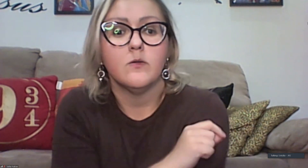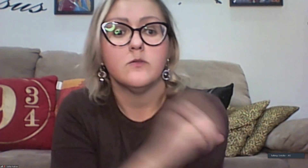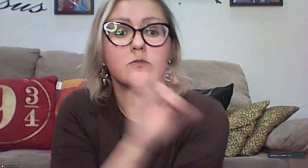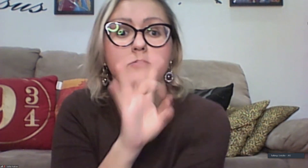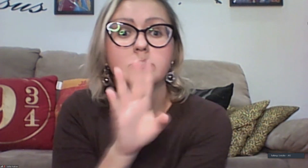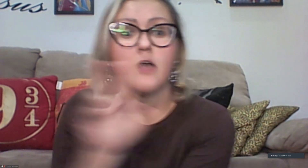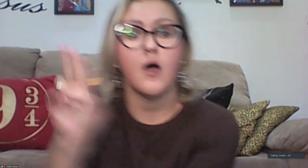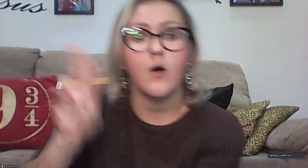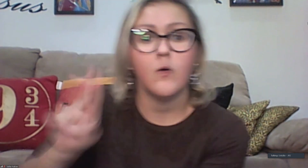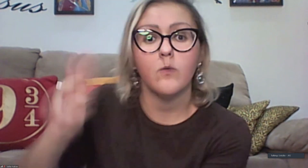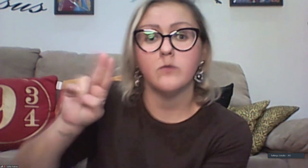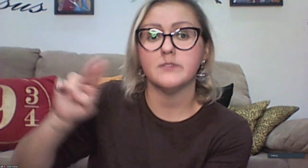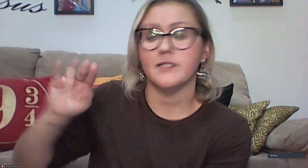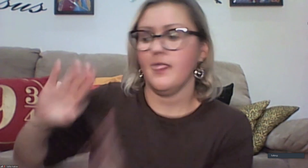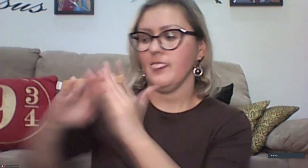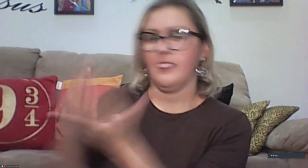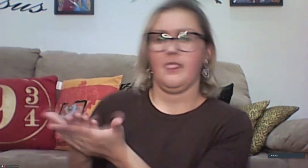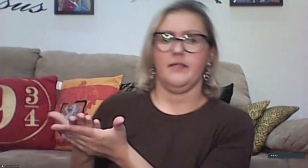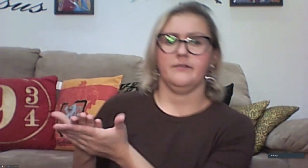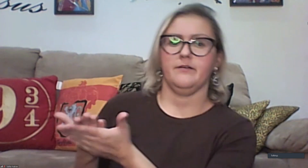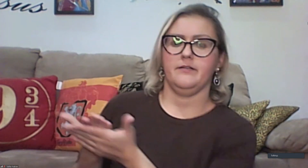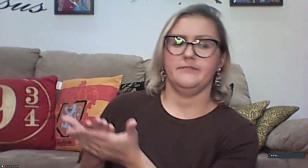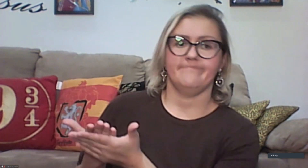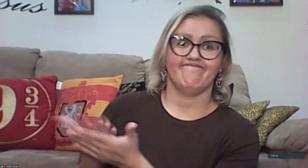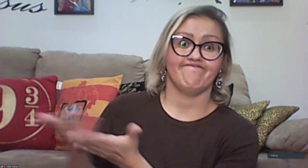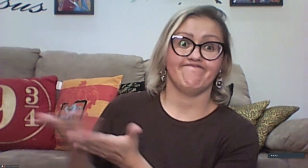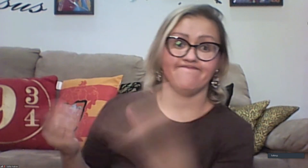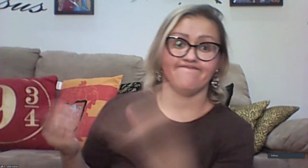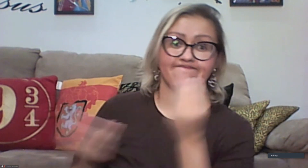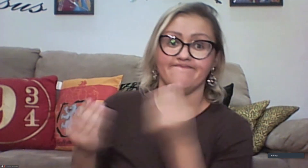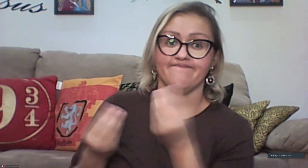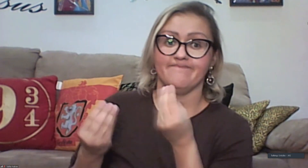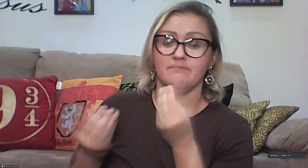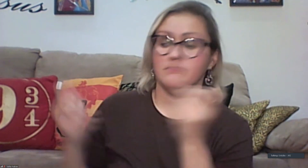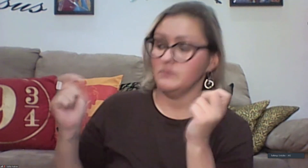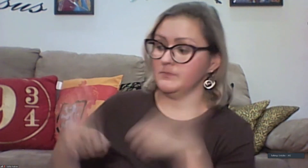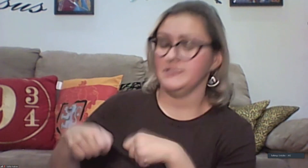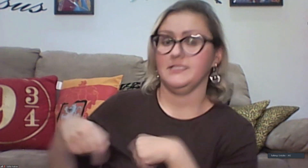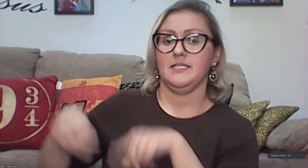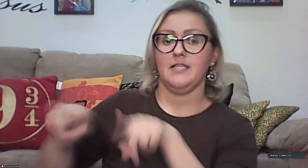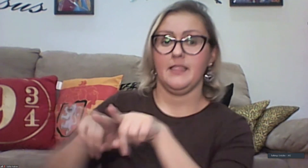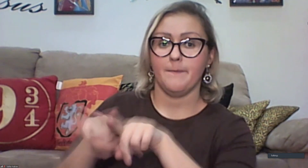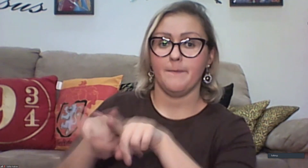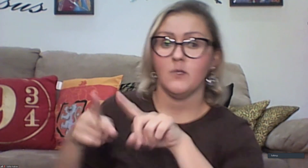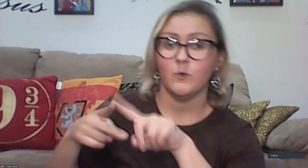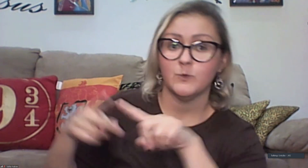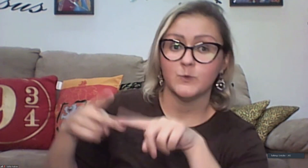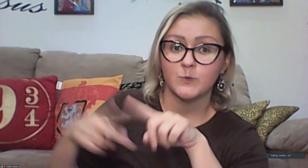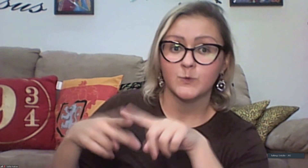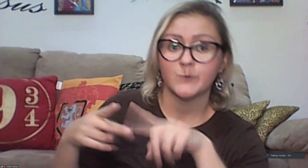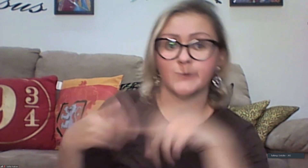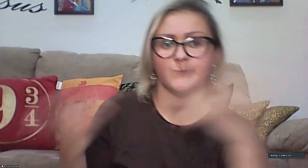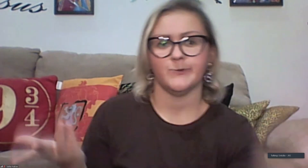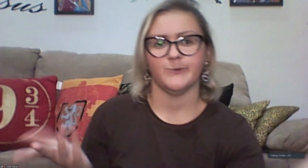essa possibilidade do uso da língua de sinais, porque o aluno, ele só usa aqueles sinais na